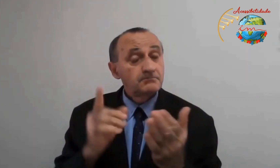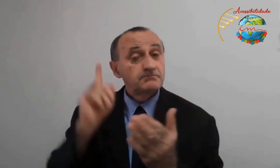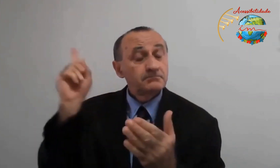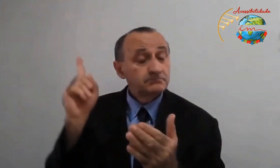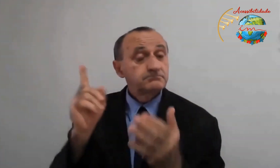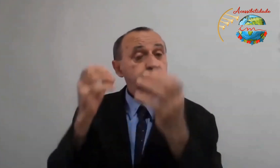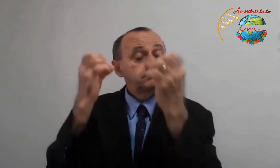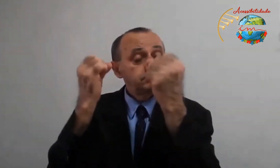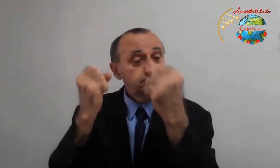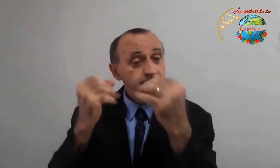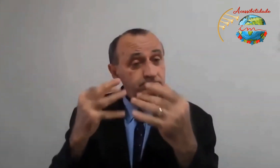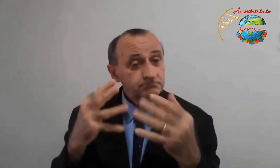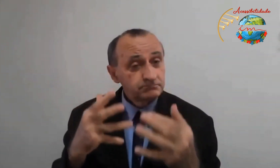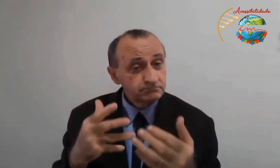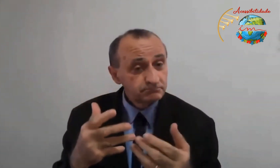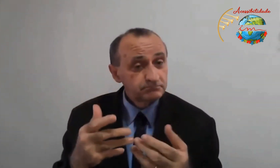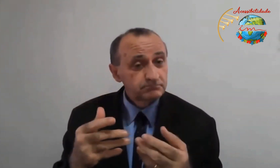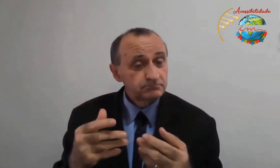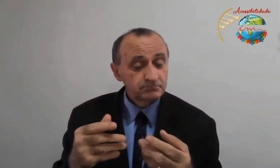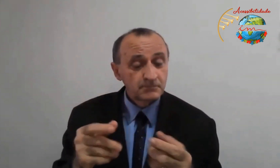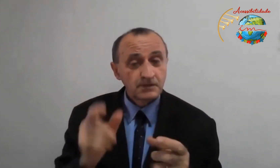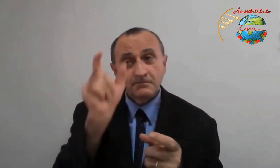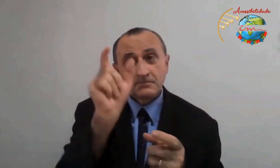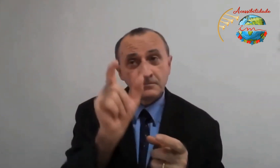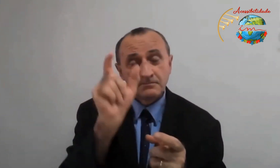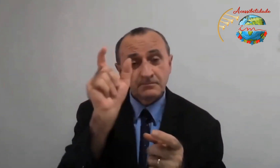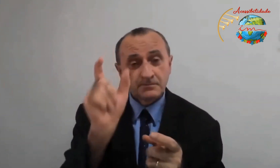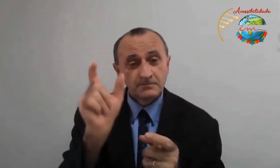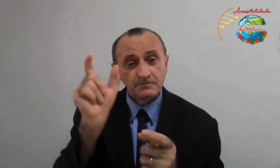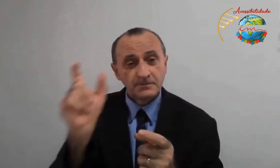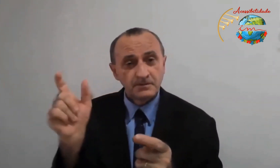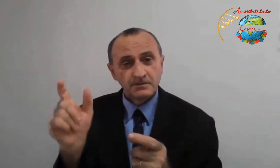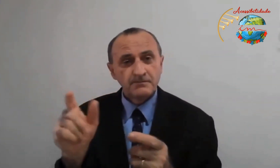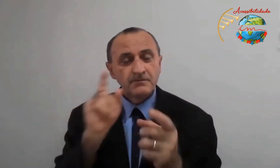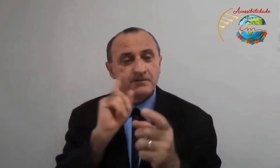Então agora explicaremos, duas palavras iniciais.